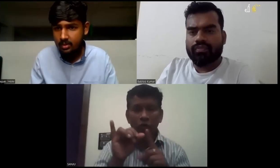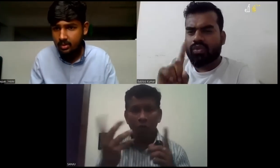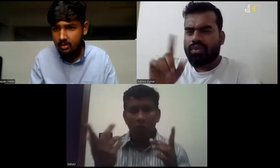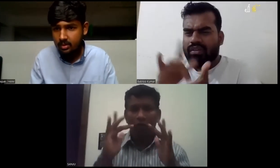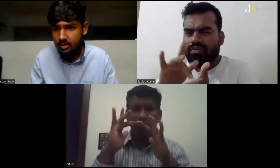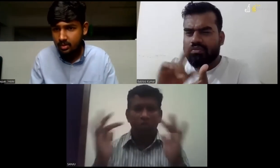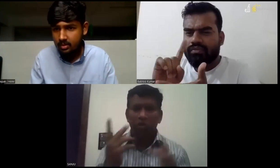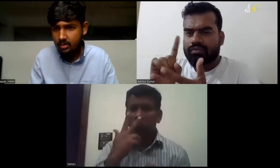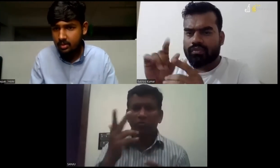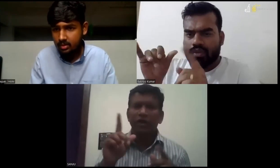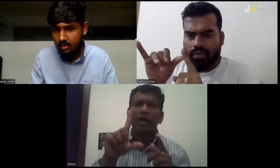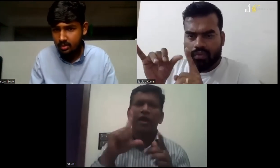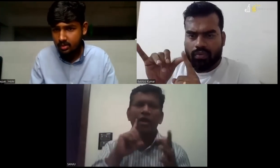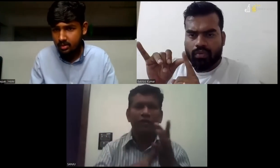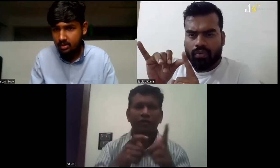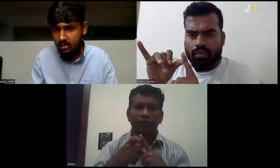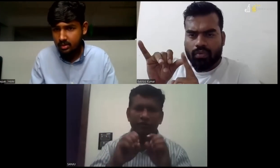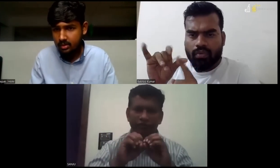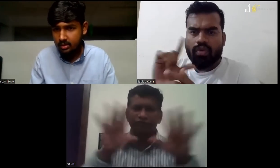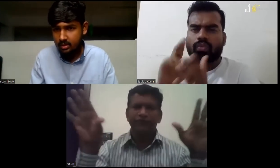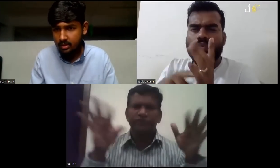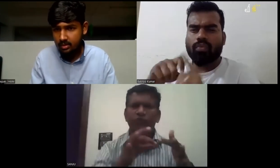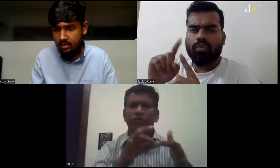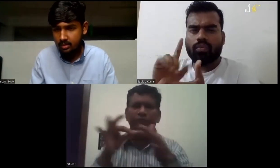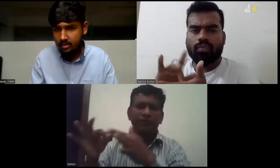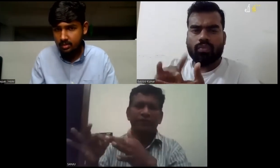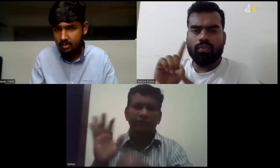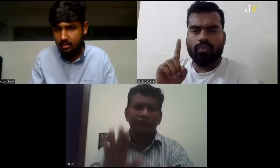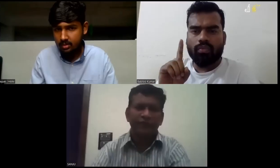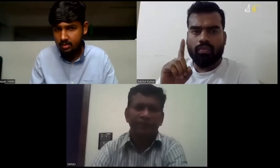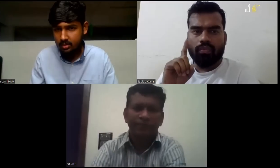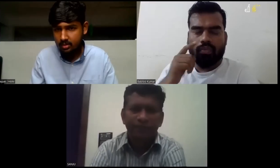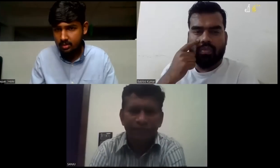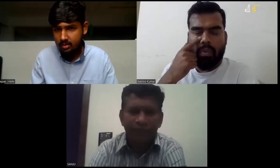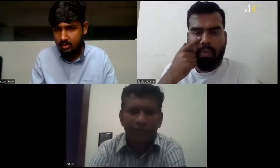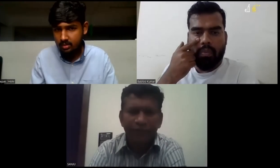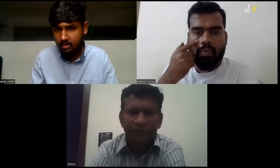ఒక్కసారి సార్ నేను మన ఏజెంట్ కాల్ చేసి అడిగి మళ్ళీ చెప్తాను ఒక నిమిషం